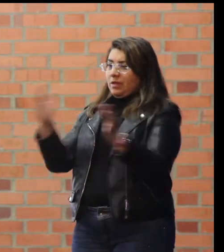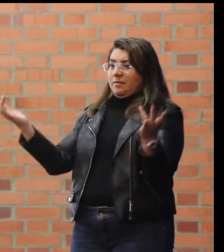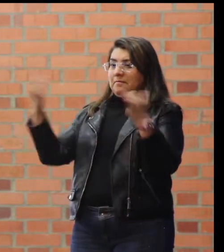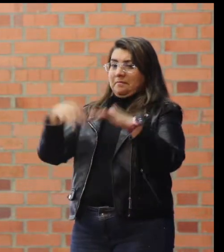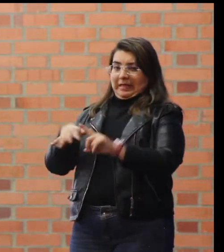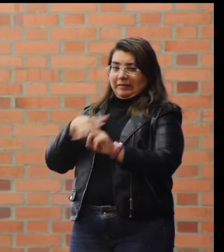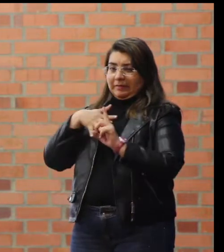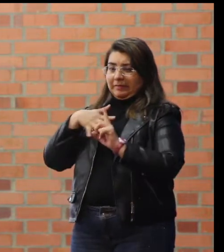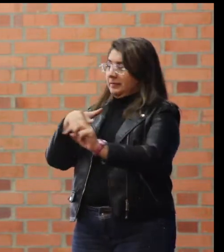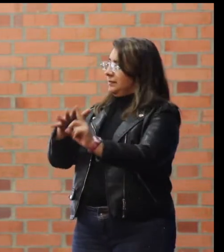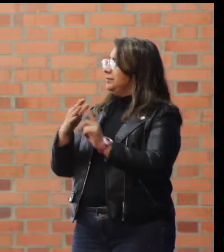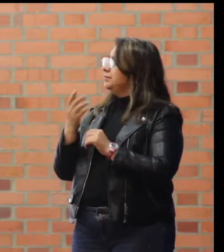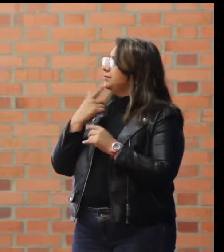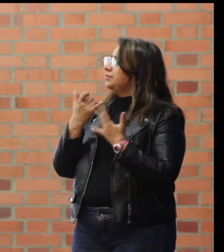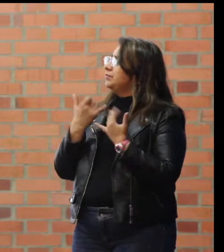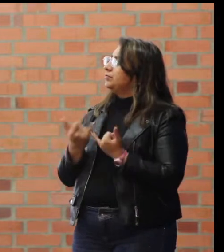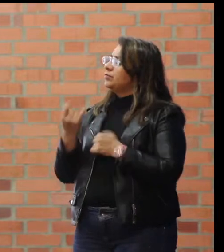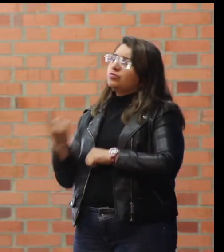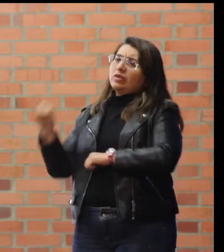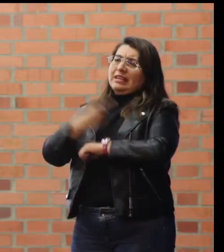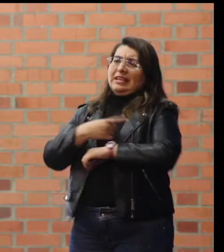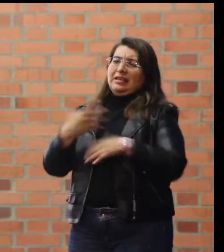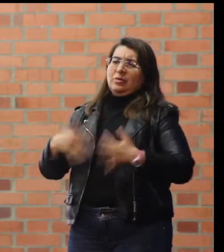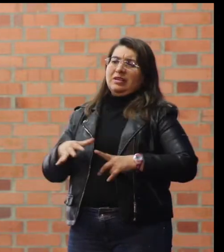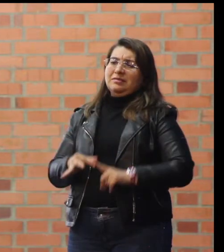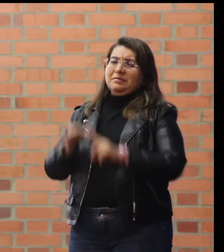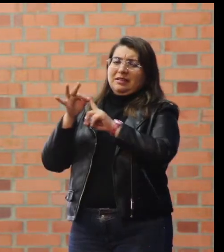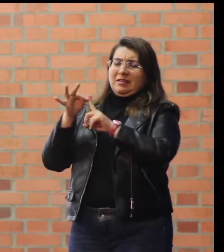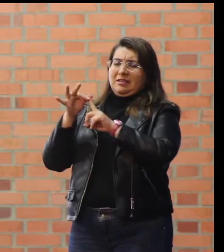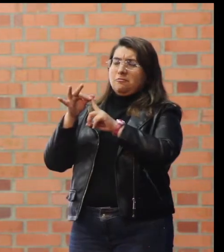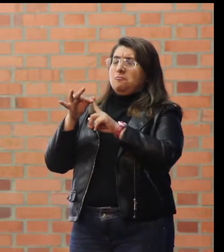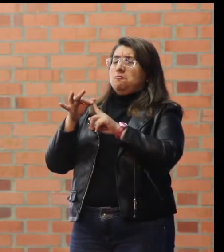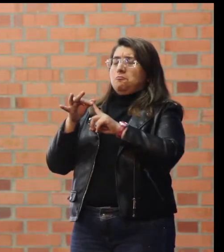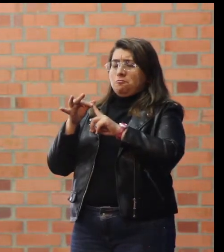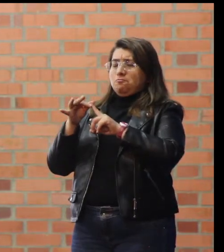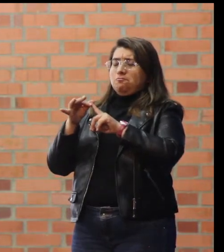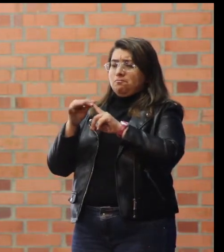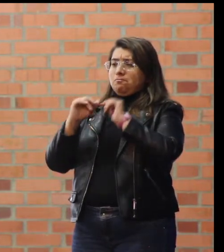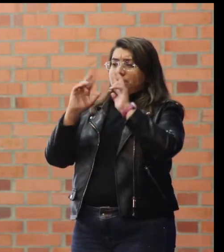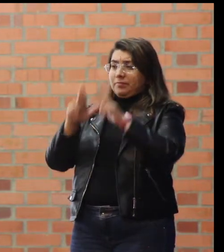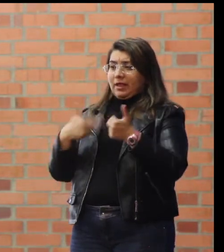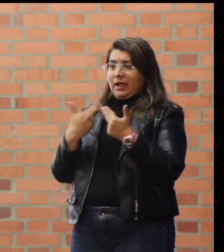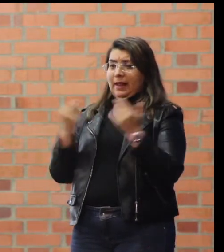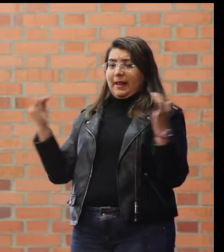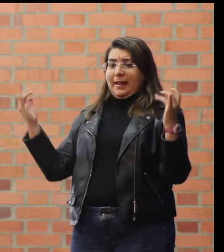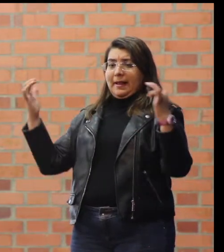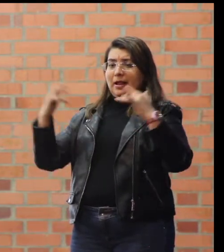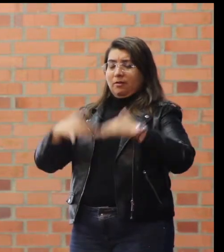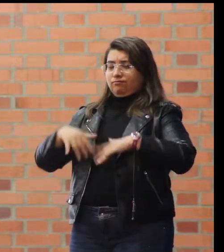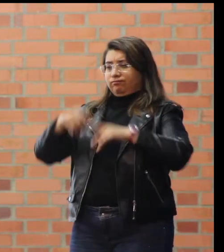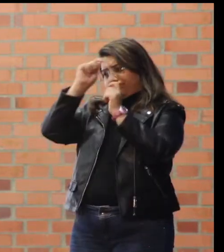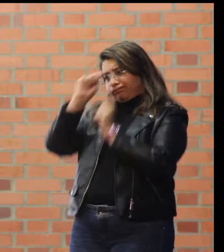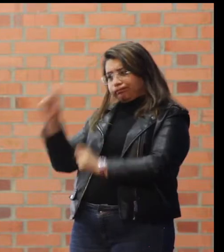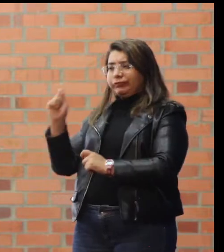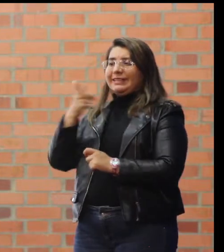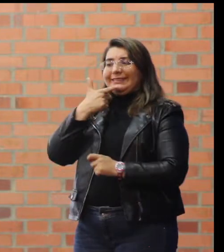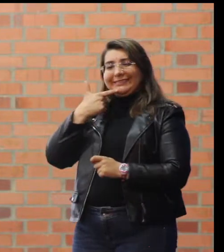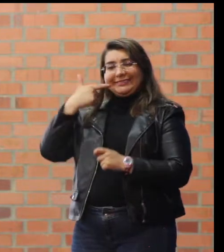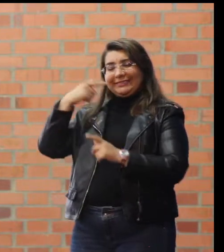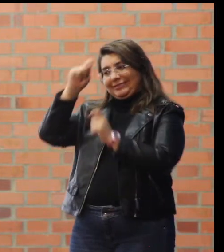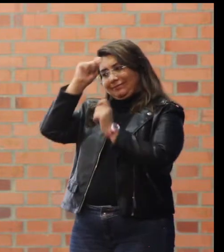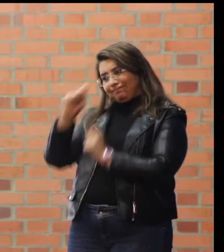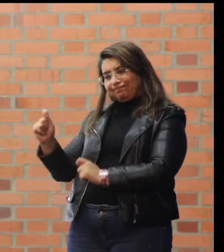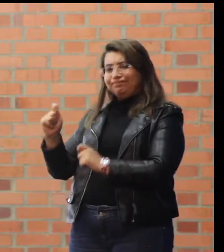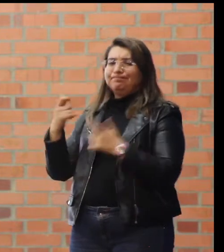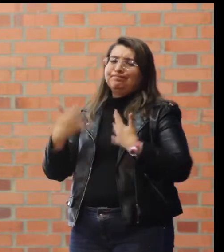acá Hoy es un día muy especial no solo porque al reunirnos honraremos la memoria de Lucy sino porque este